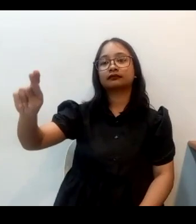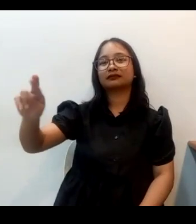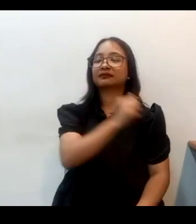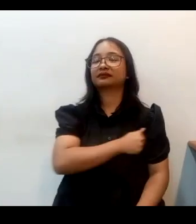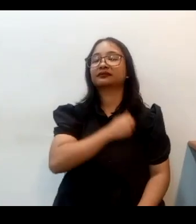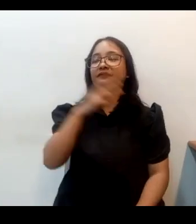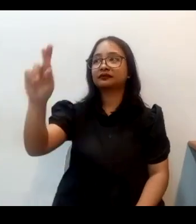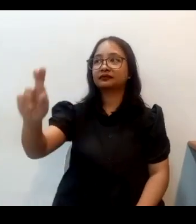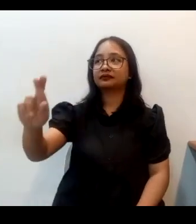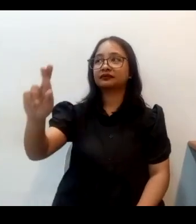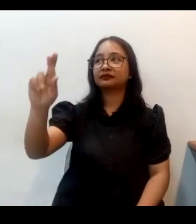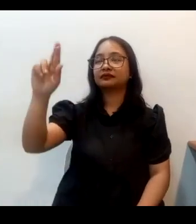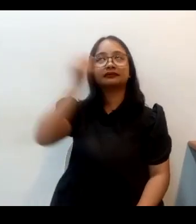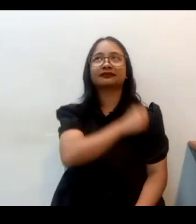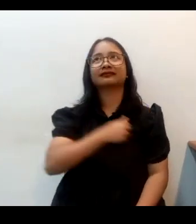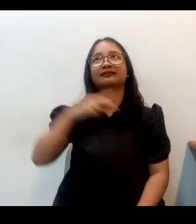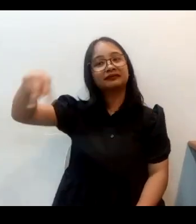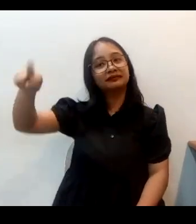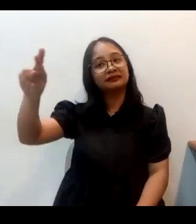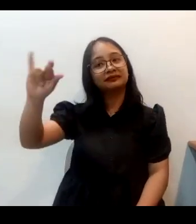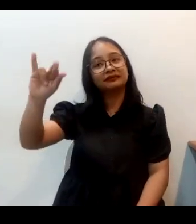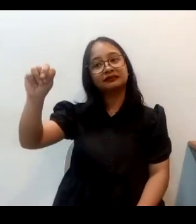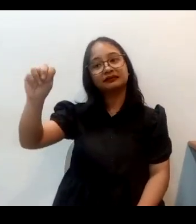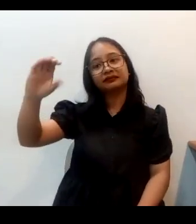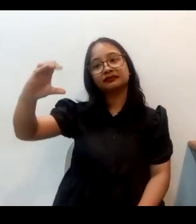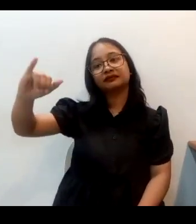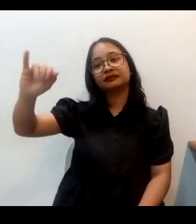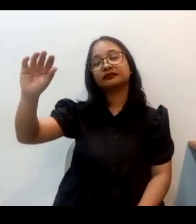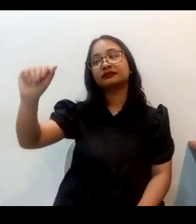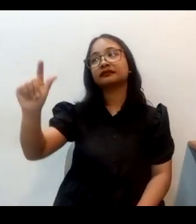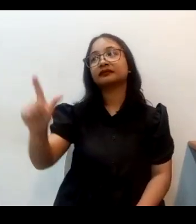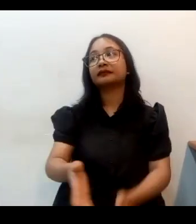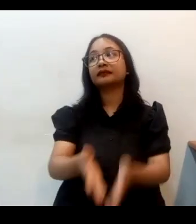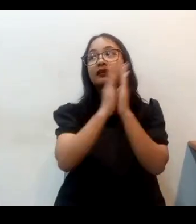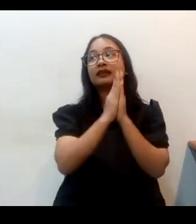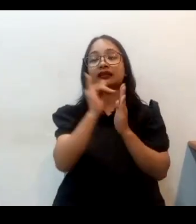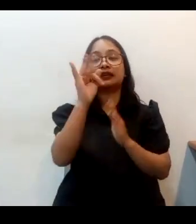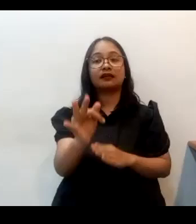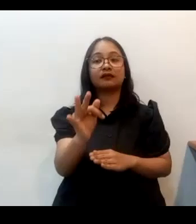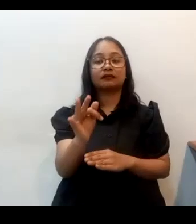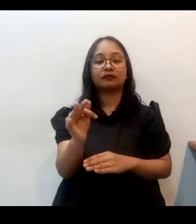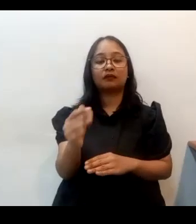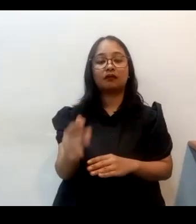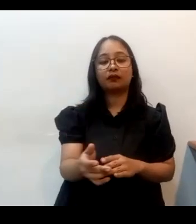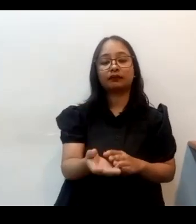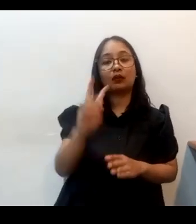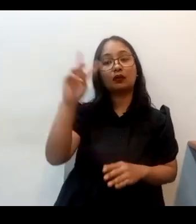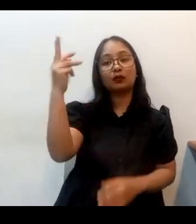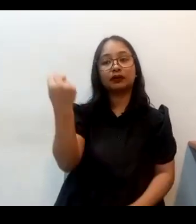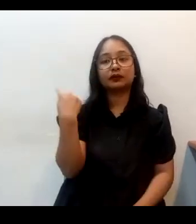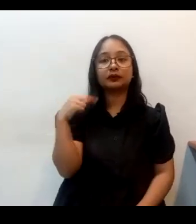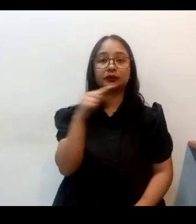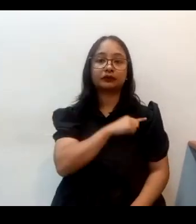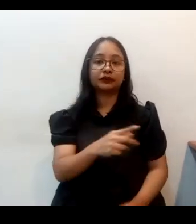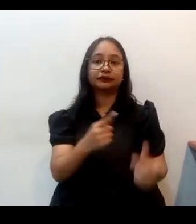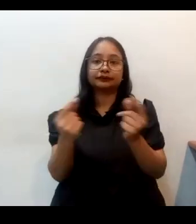when we conduct the Bible seminar again in that school. Kaya nung huling araw na po, kung binisita po